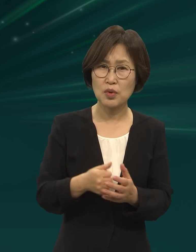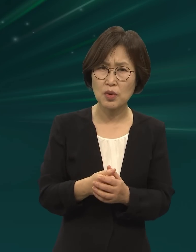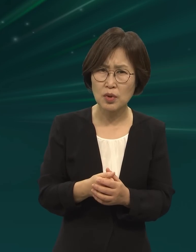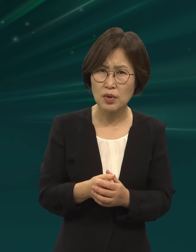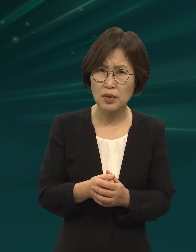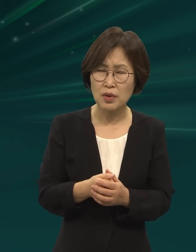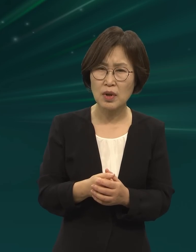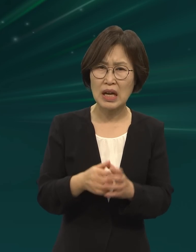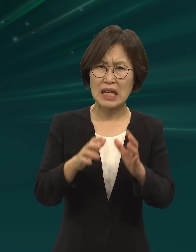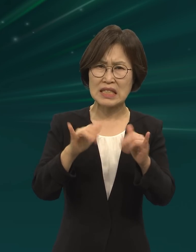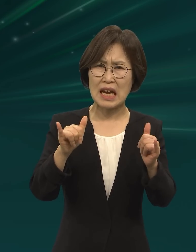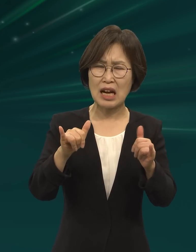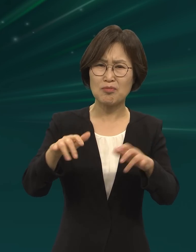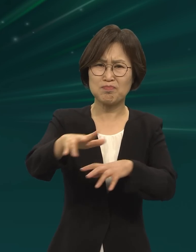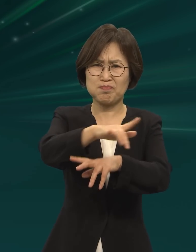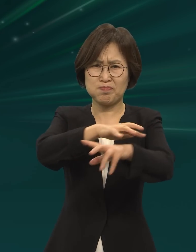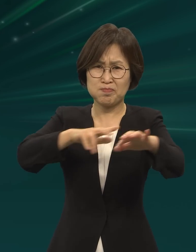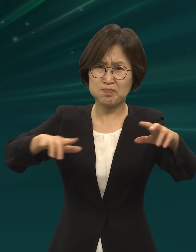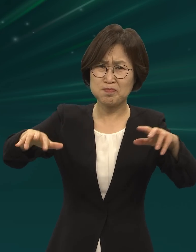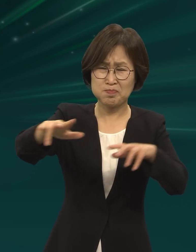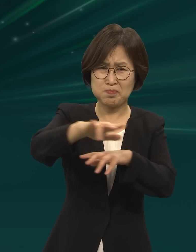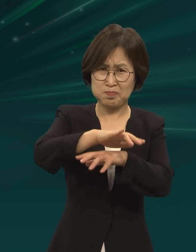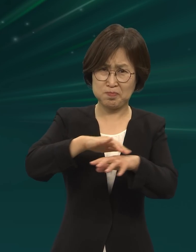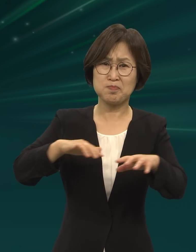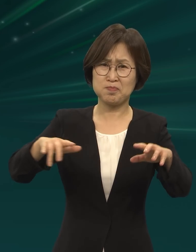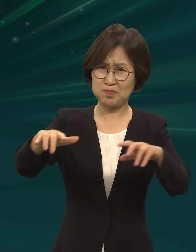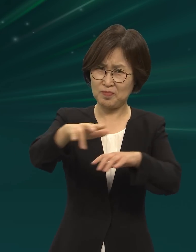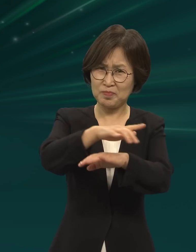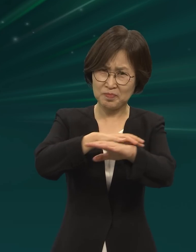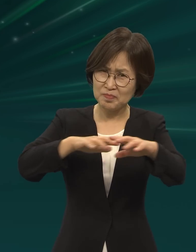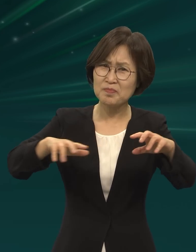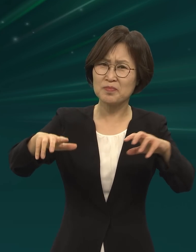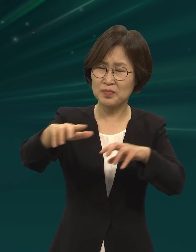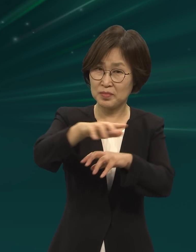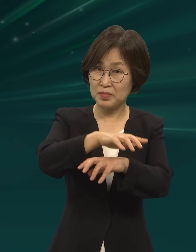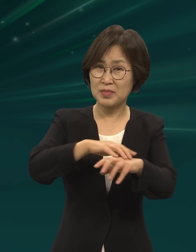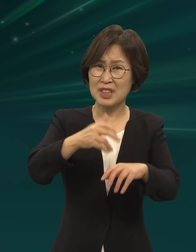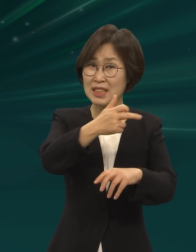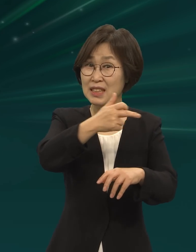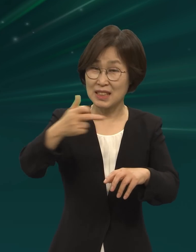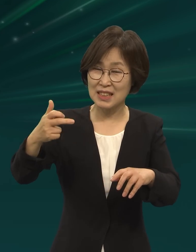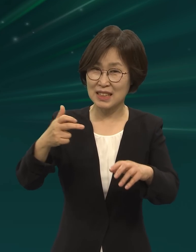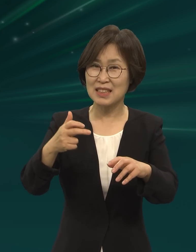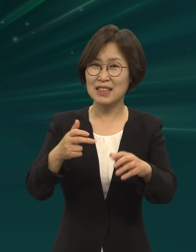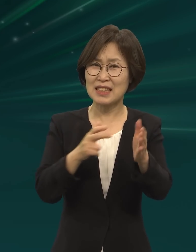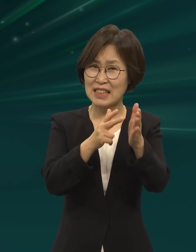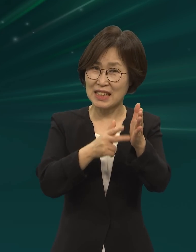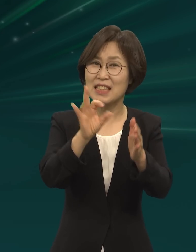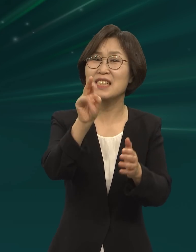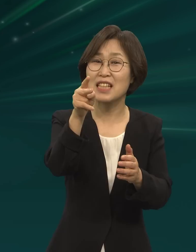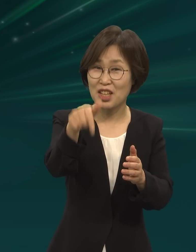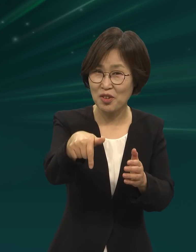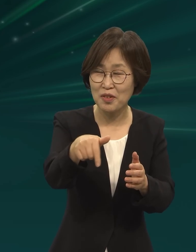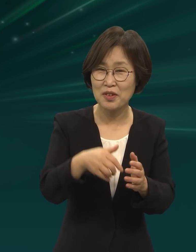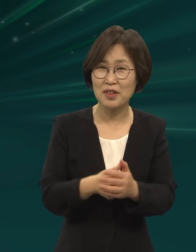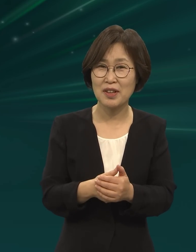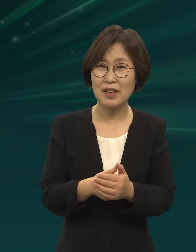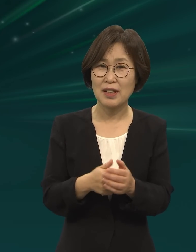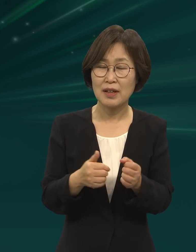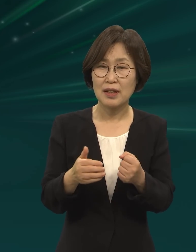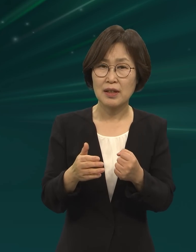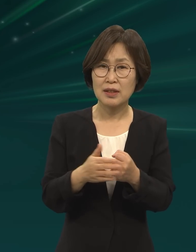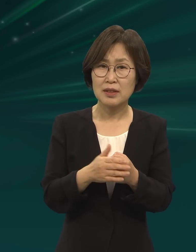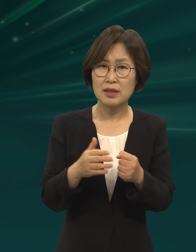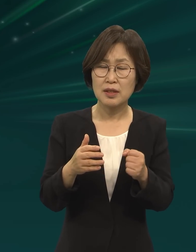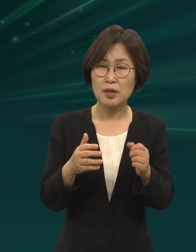제일 많은 인구들이 그 하우라 지역에서 왔다 갔다 하는 큰 역입니다. 근데 하우라